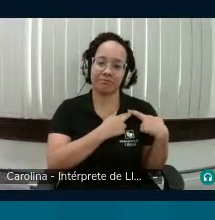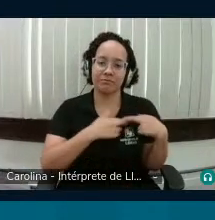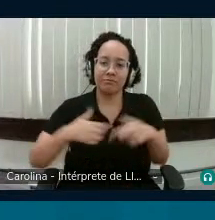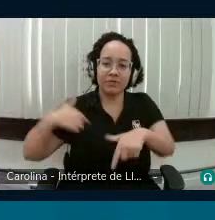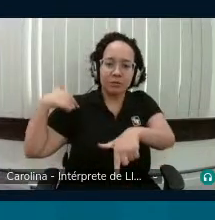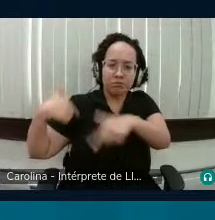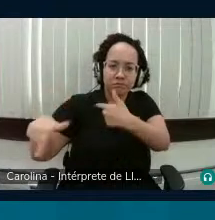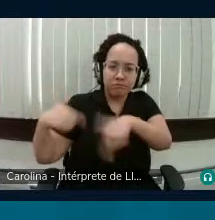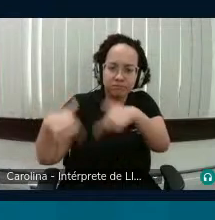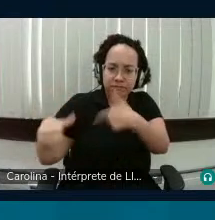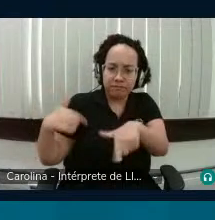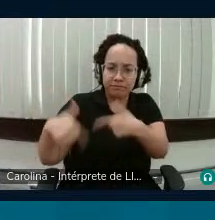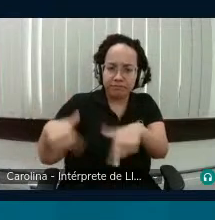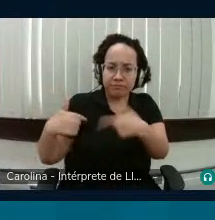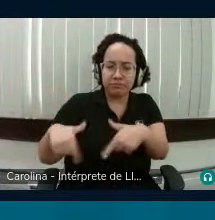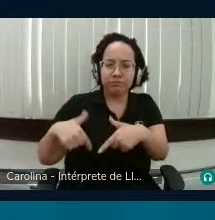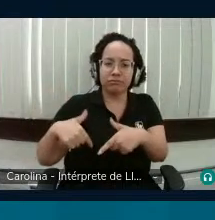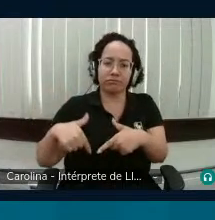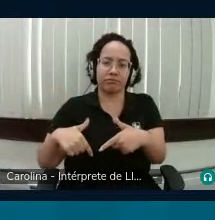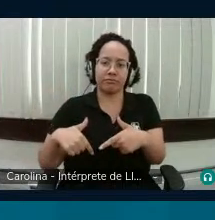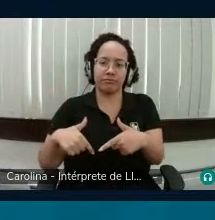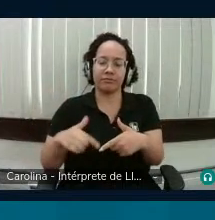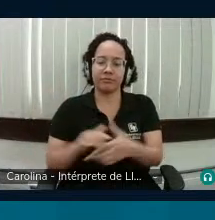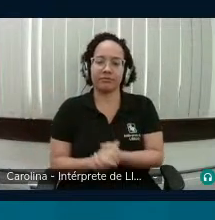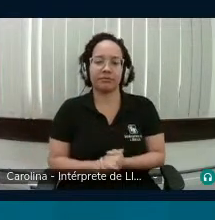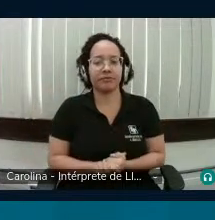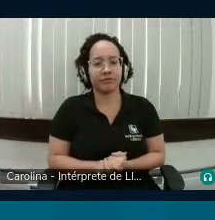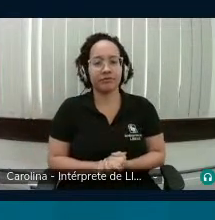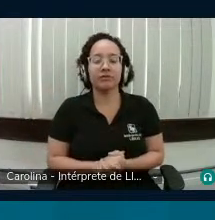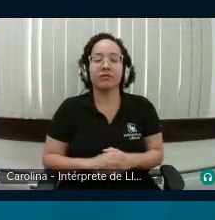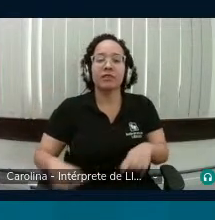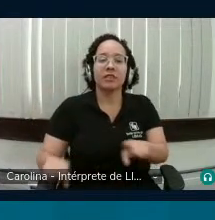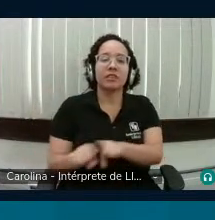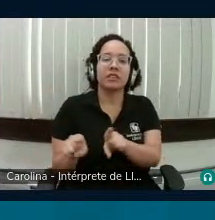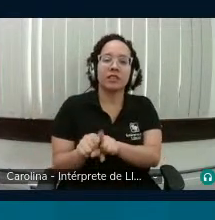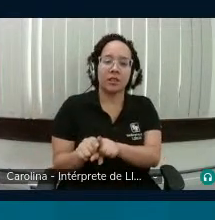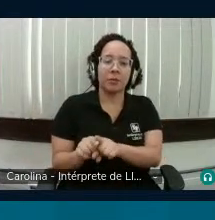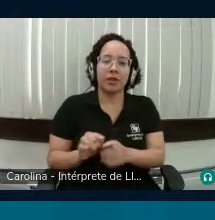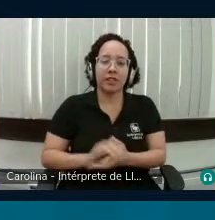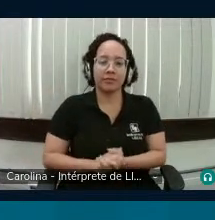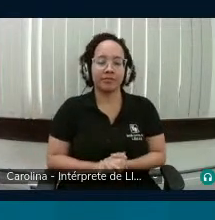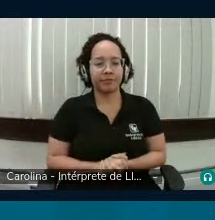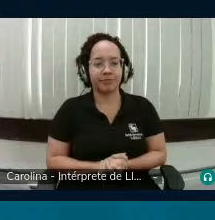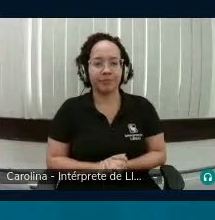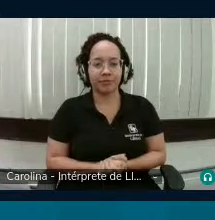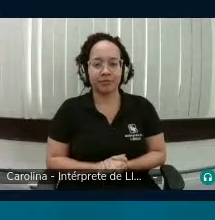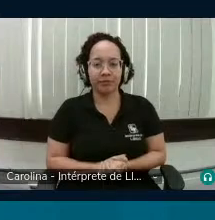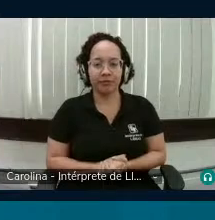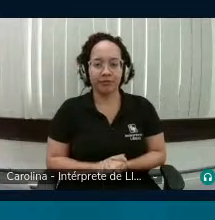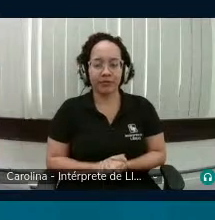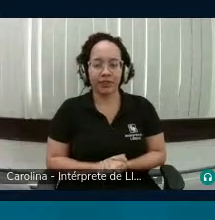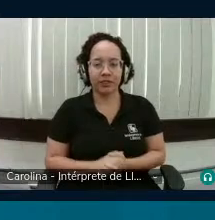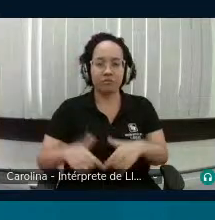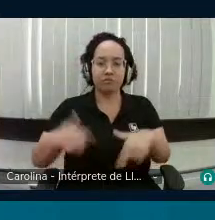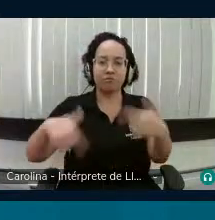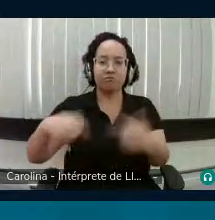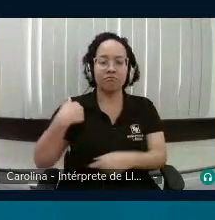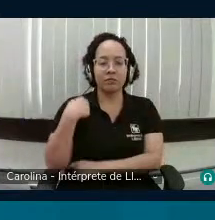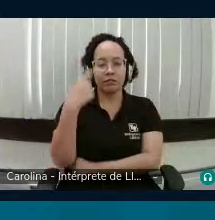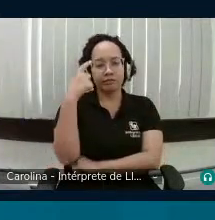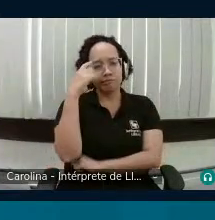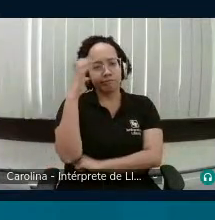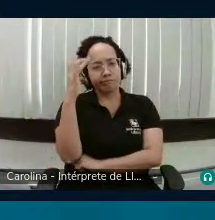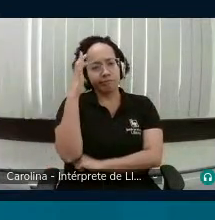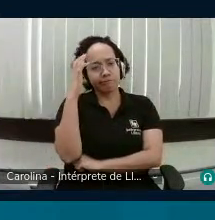nosso da rede federal, tem também uma, né, um trabalho que eu penso